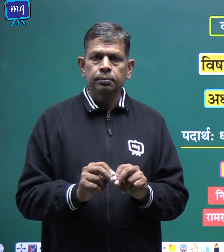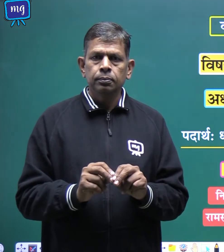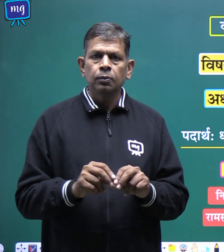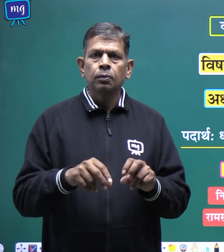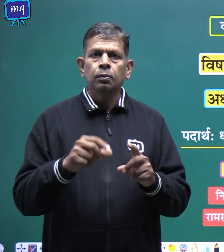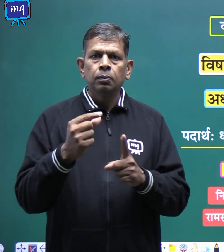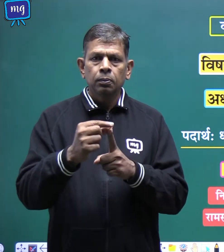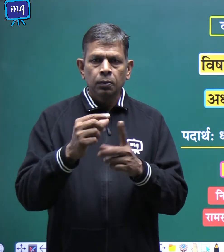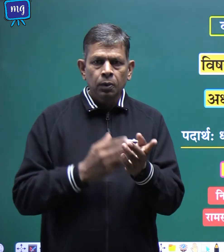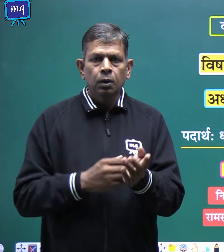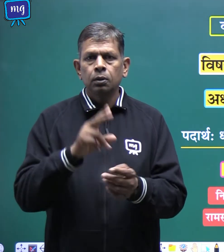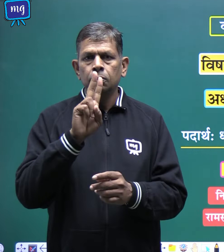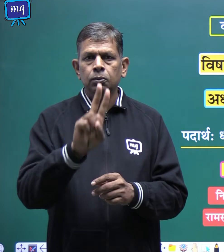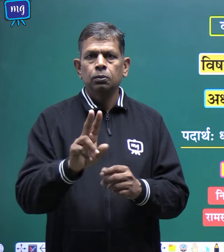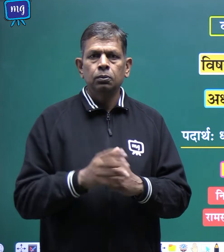भाग 2।